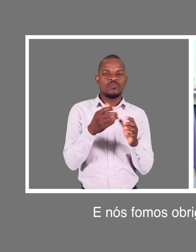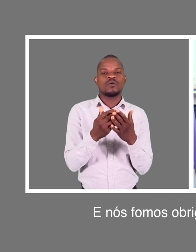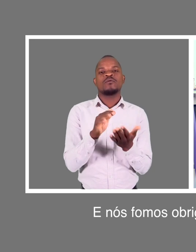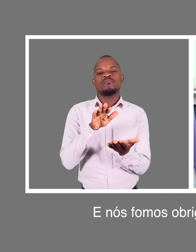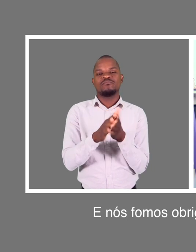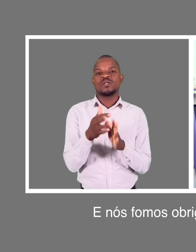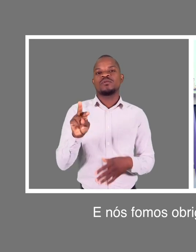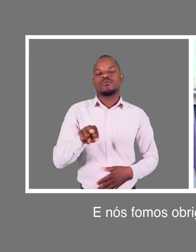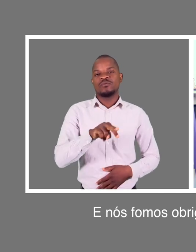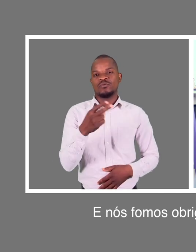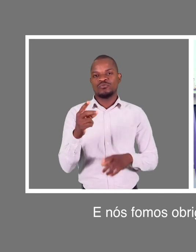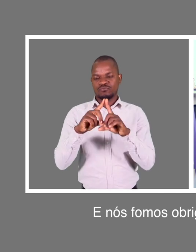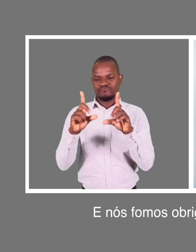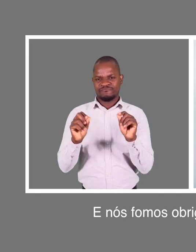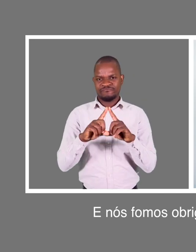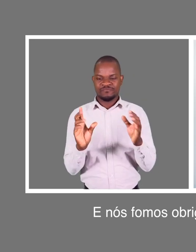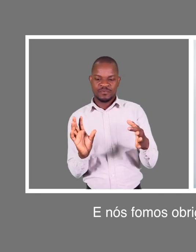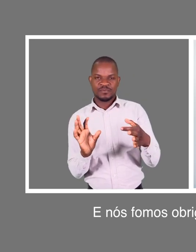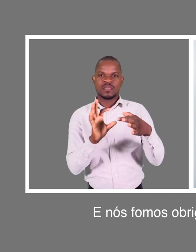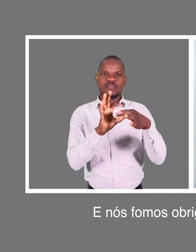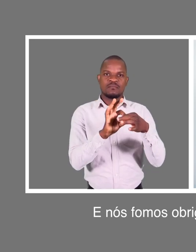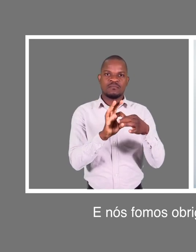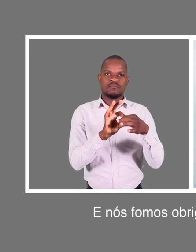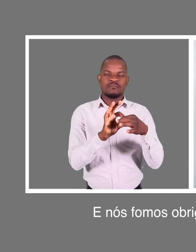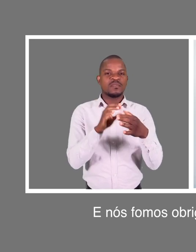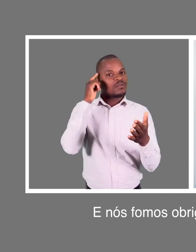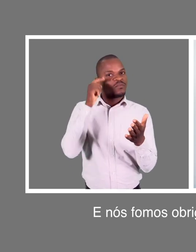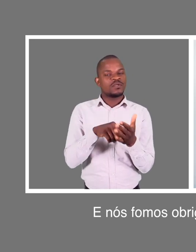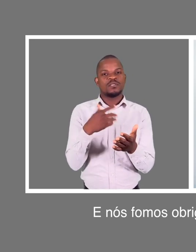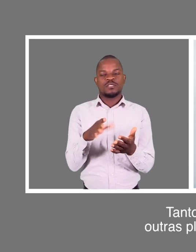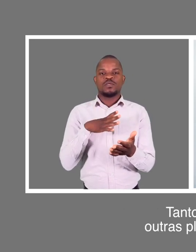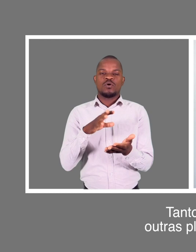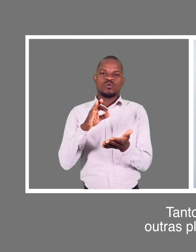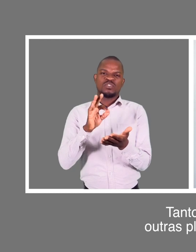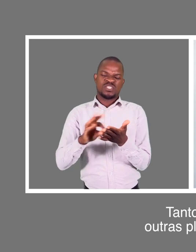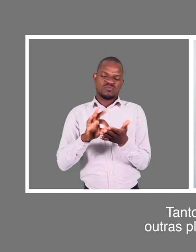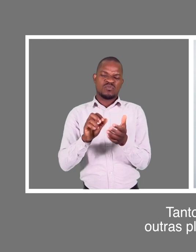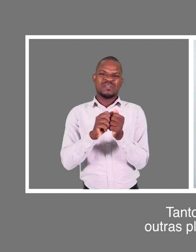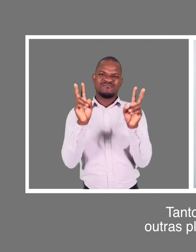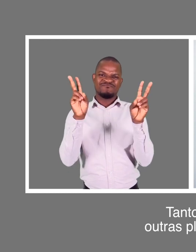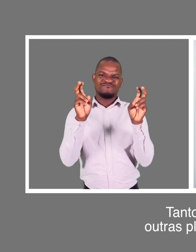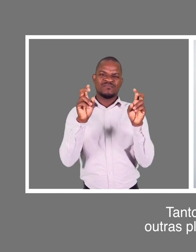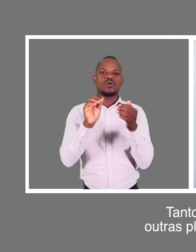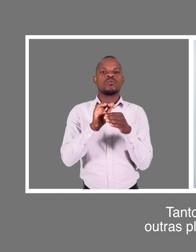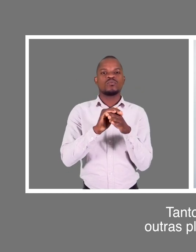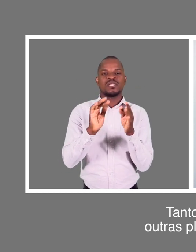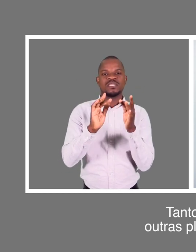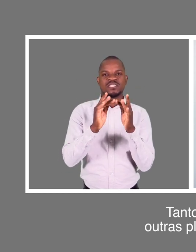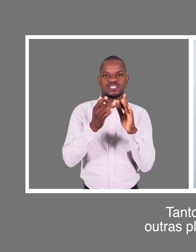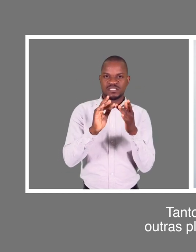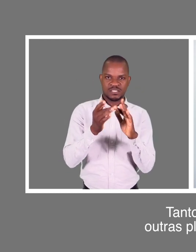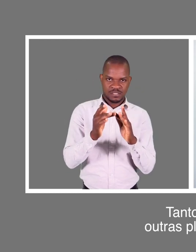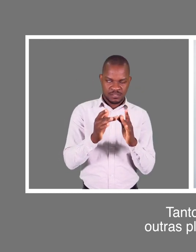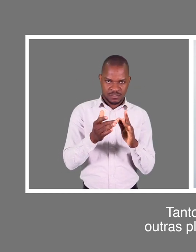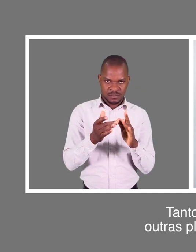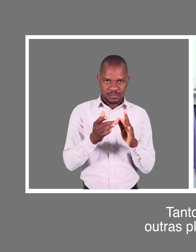também nós fomos obrigados a ser mais recreativos, tanto que fomos desenvolvendo outras